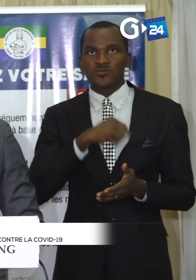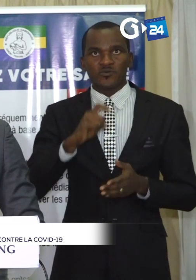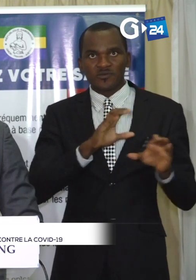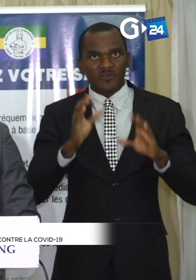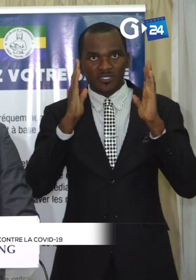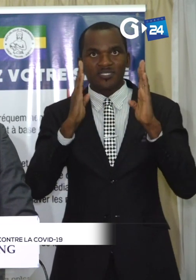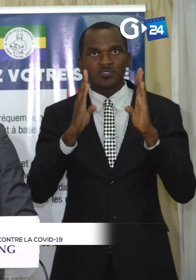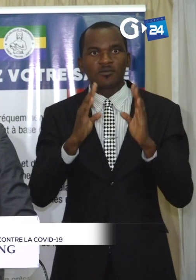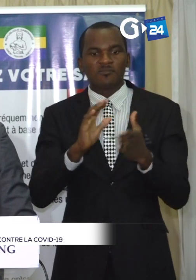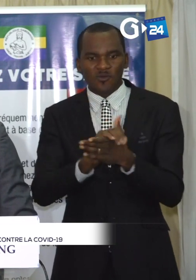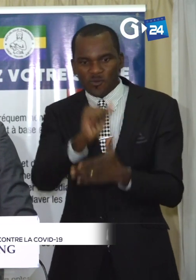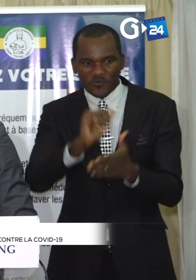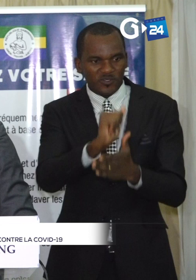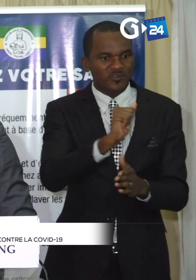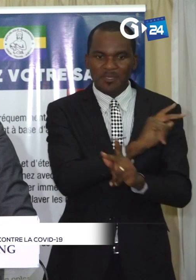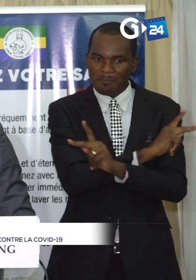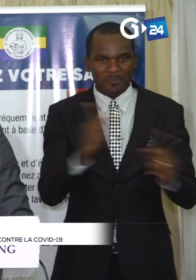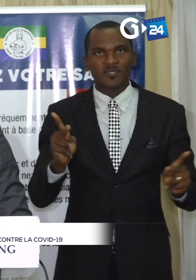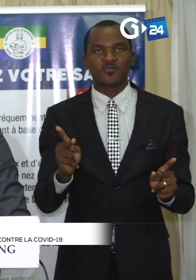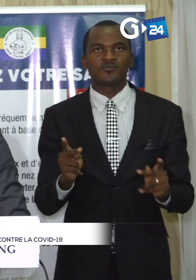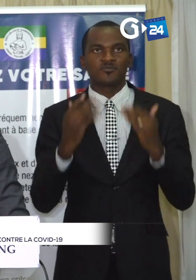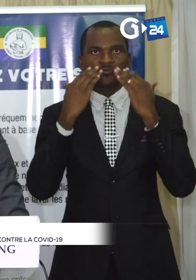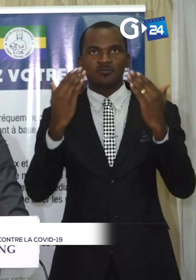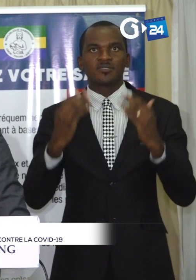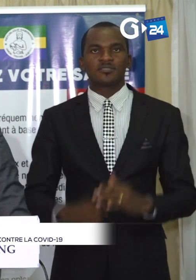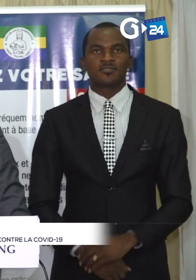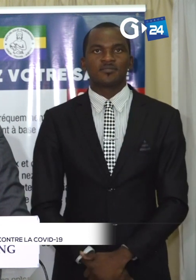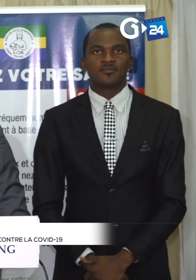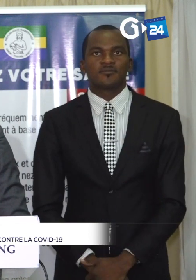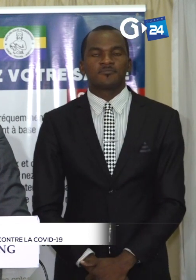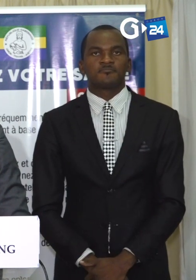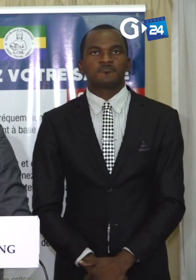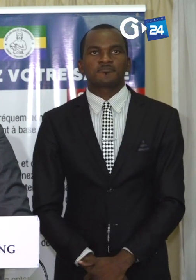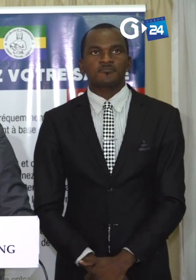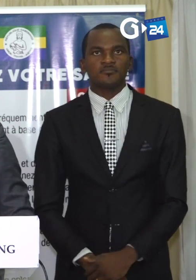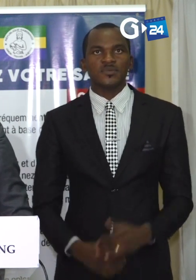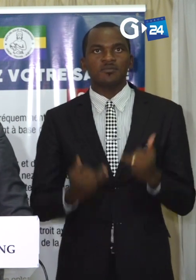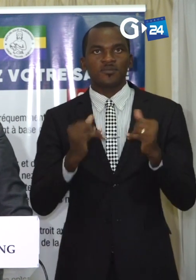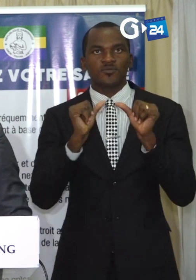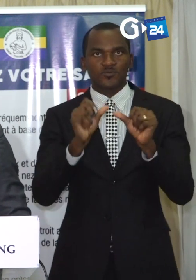à ne faire confiance qu'à soi-même. Je vous remercie. On va donc passer à notre phase